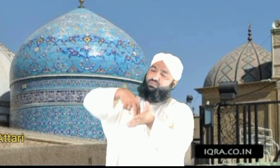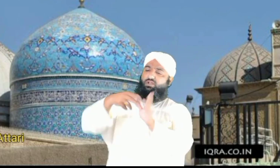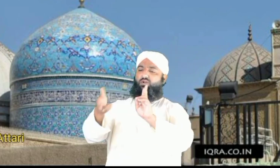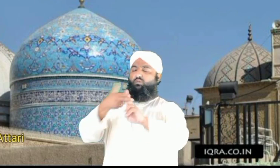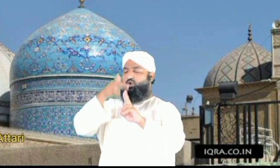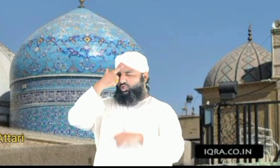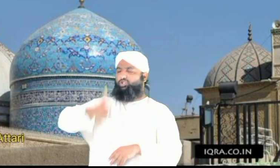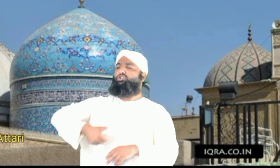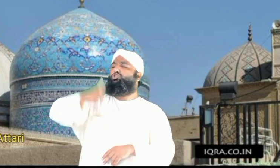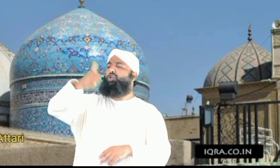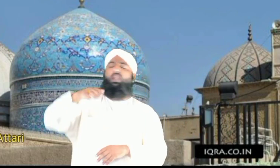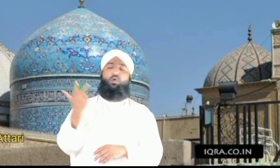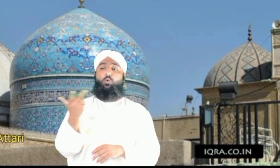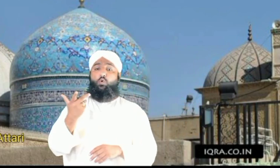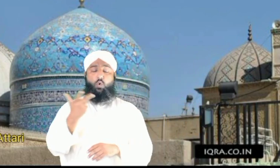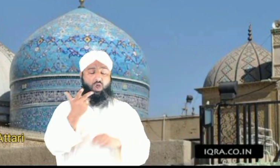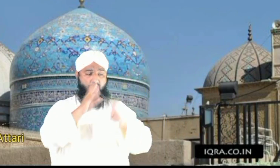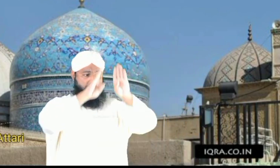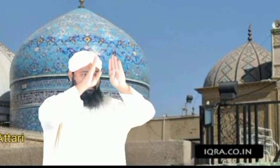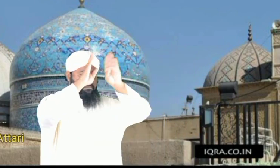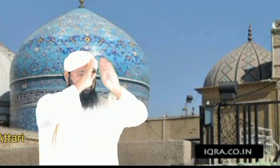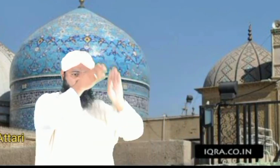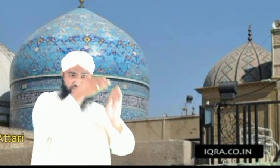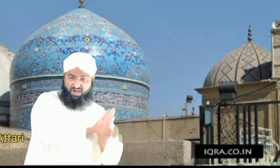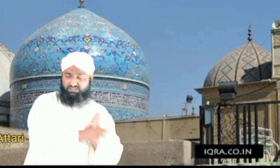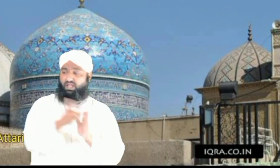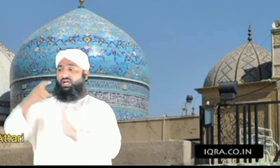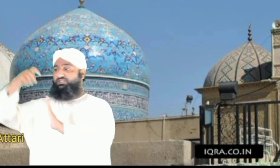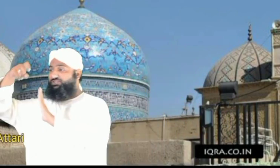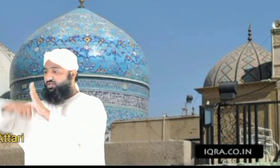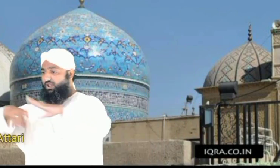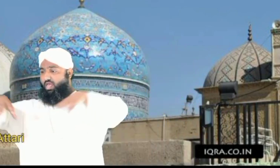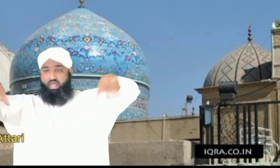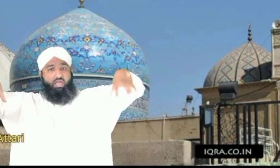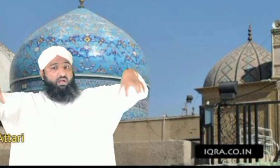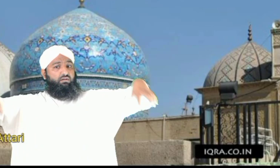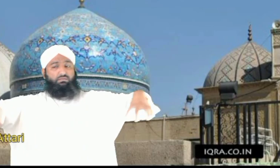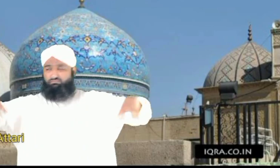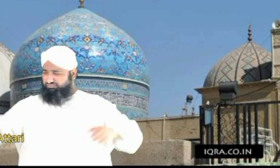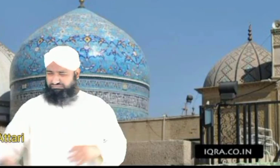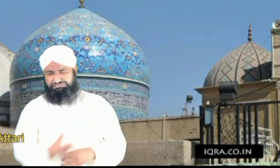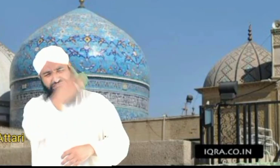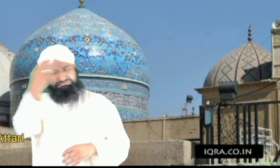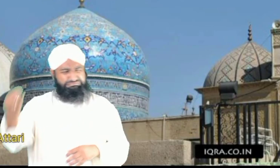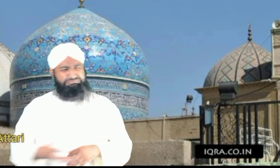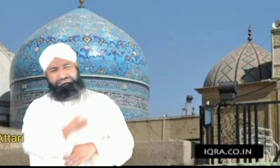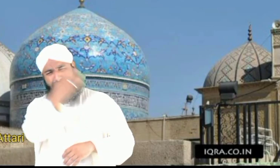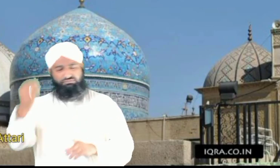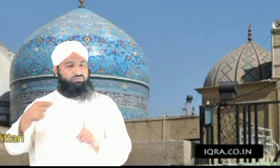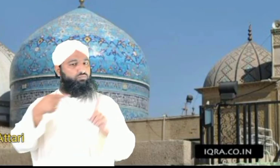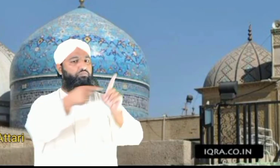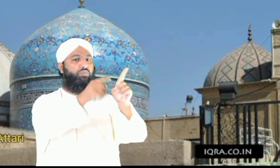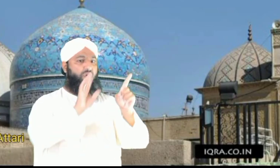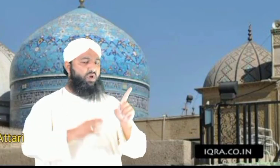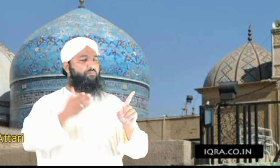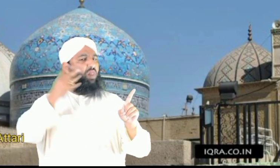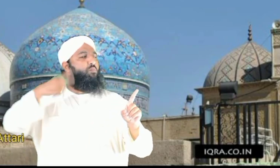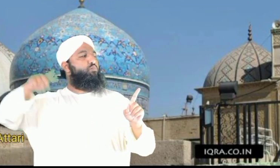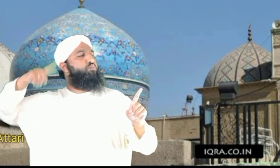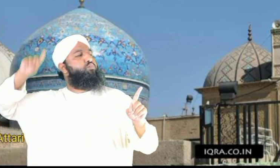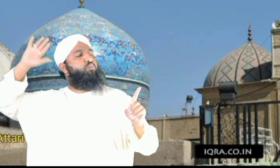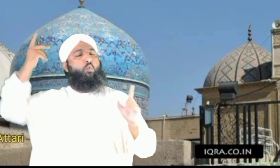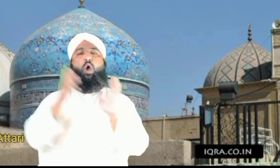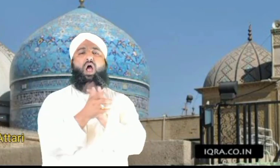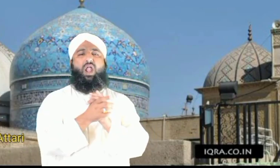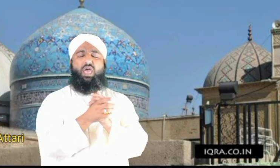بغداد کا تھا، ایک شہر سے دوسرے شہر کا سفر تھا۔ اور ناظرین، آج تو سفر جو سالوں کا سفر اس زمانے میں مہینوں کا ہوا کرتا